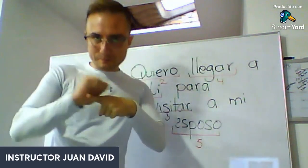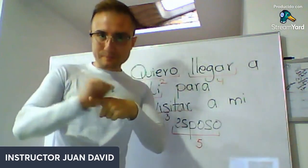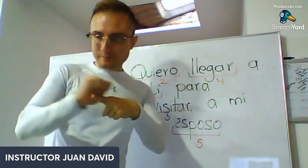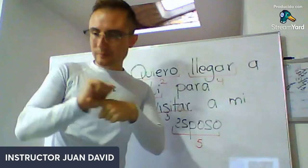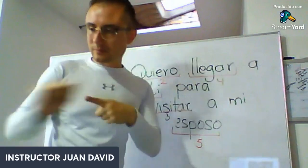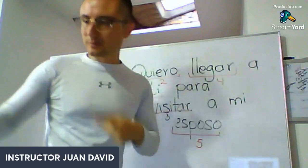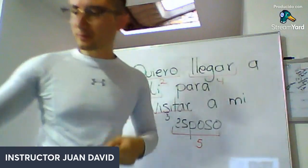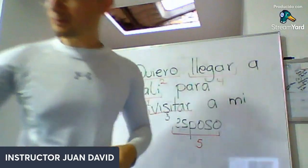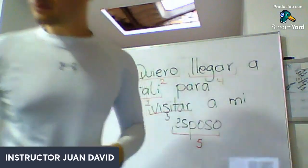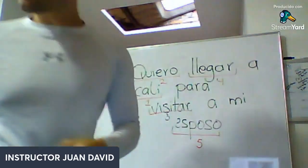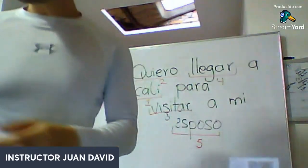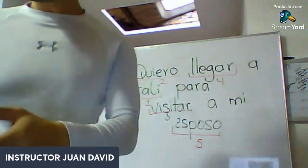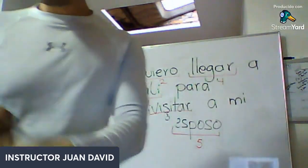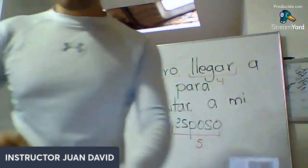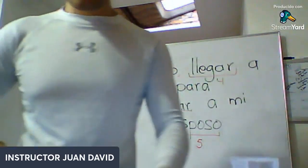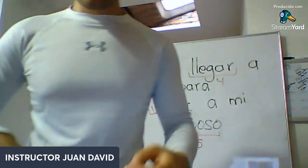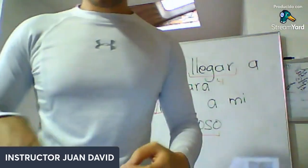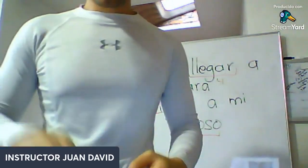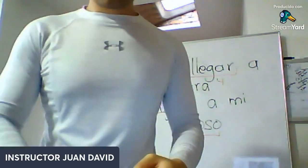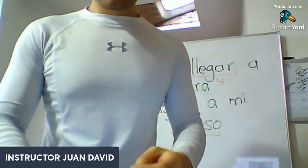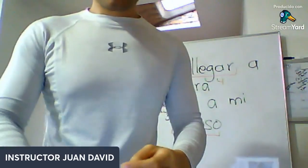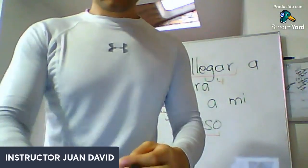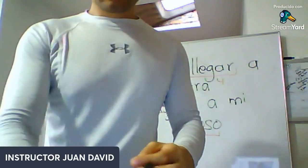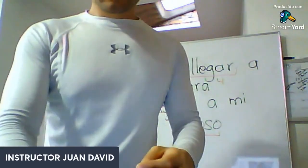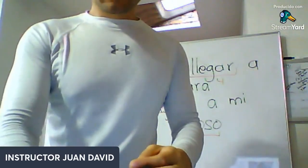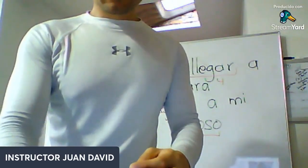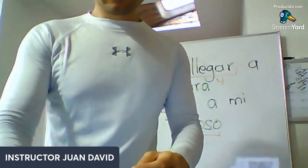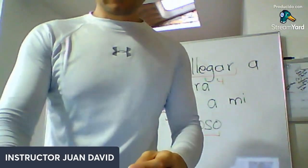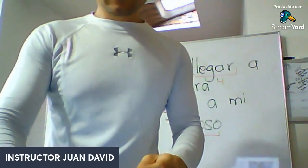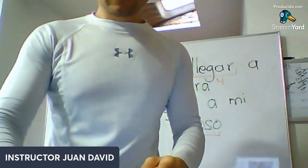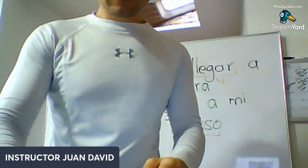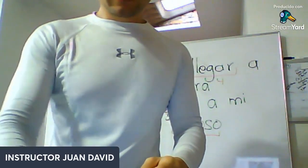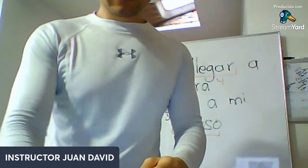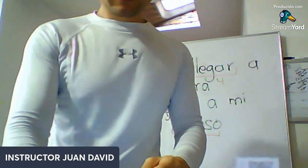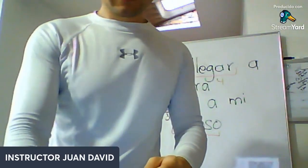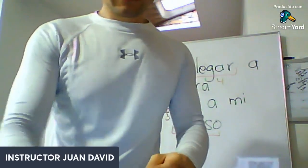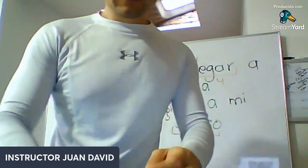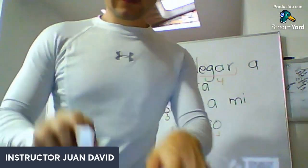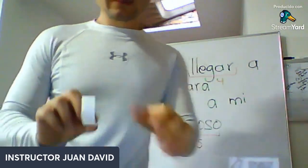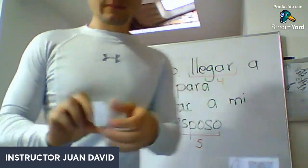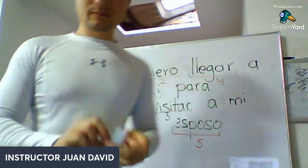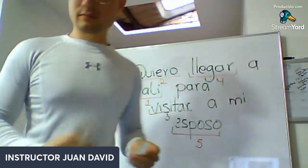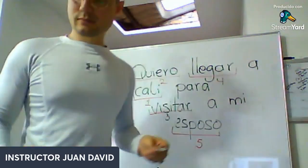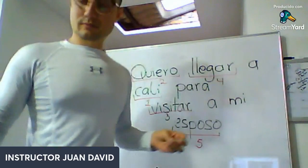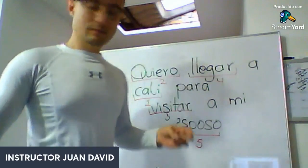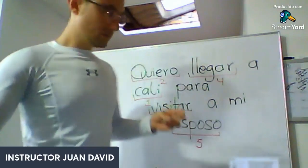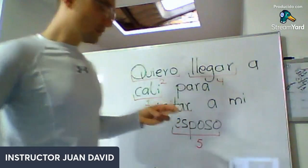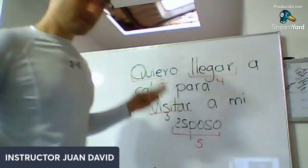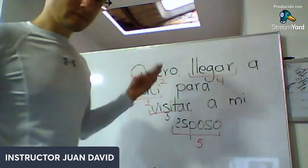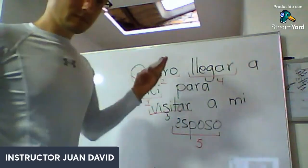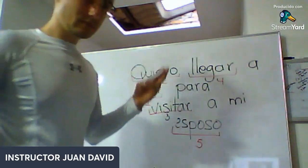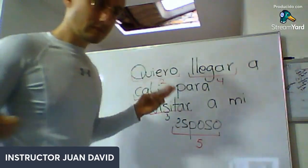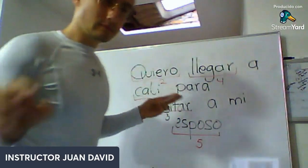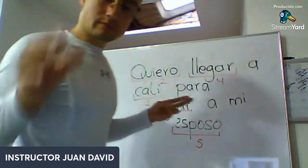palabras que tienen mayores conceptos lo tengan ahí en la organización vamos a practicar con otra frase